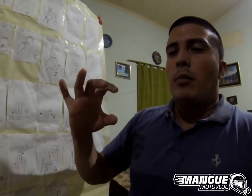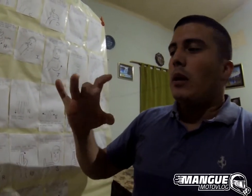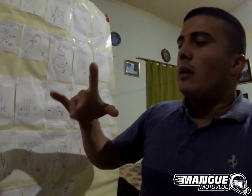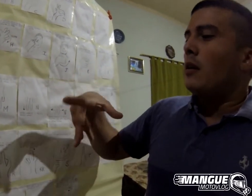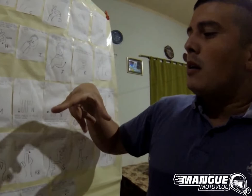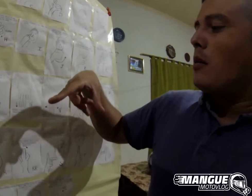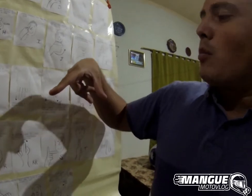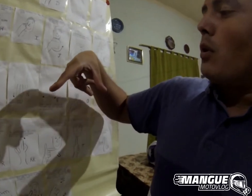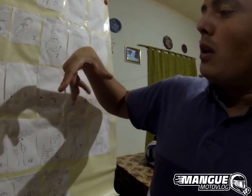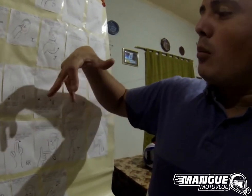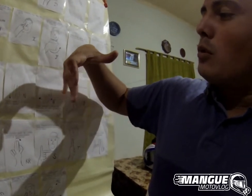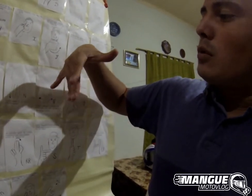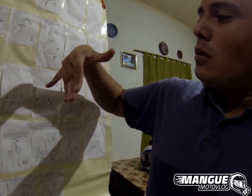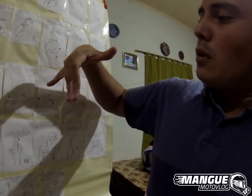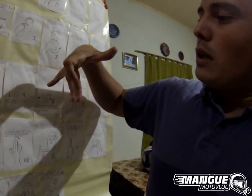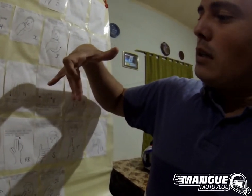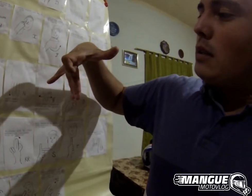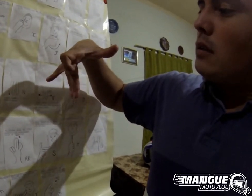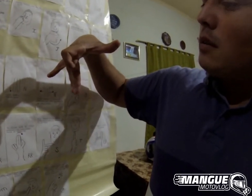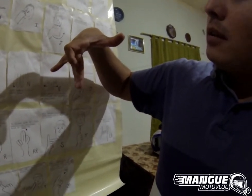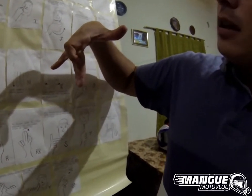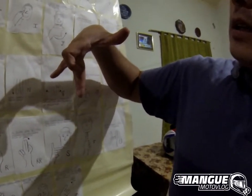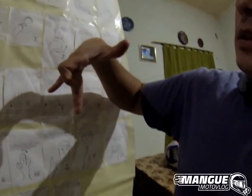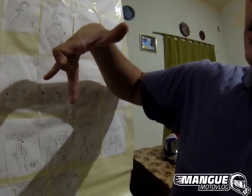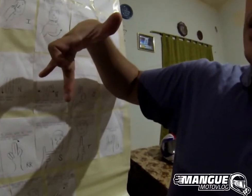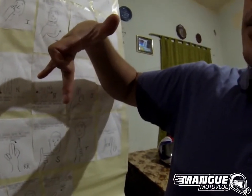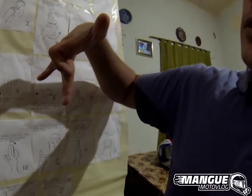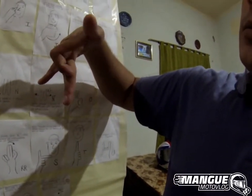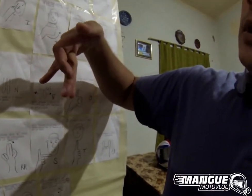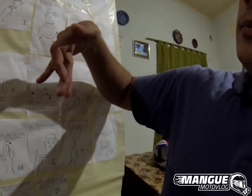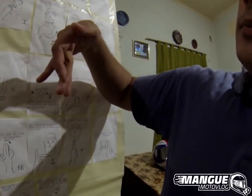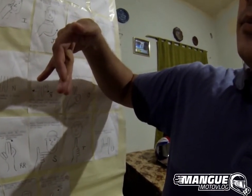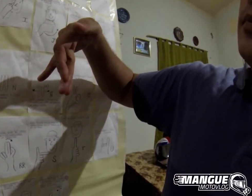P ponemos lo que es así de esta forma.